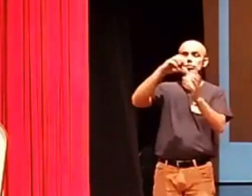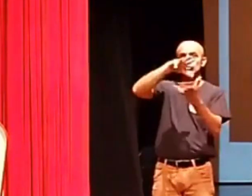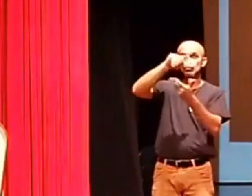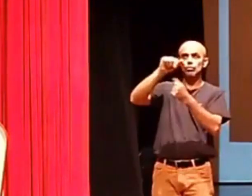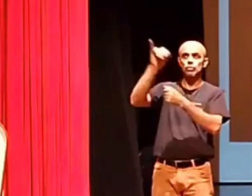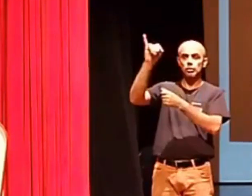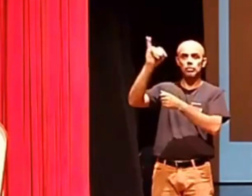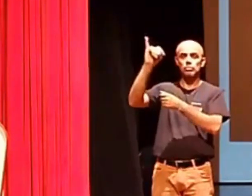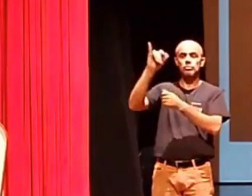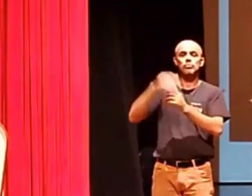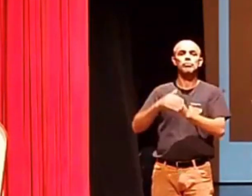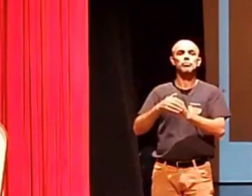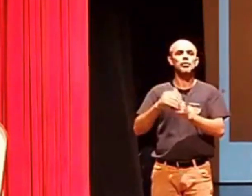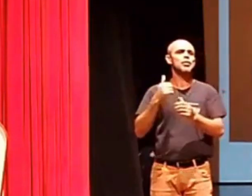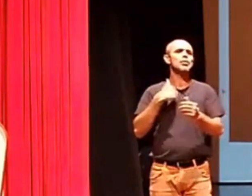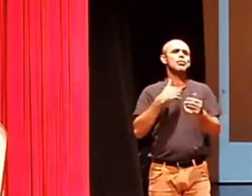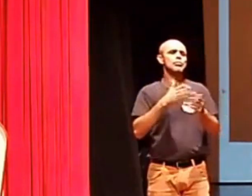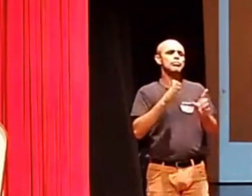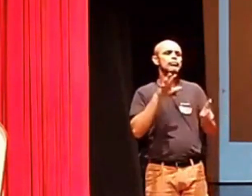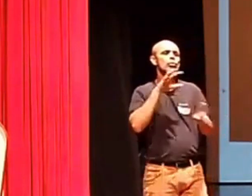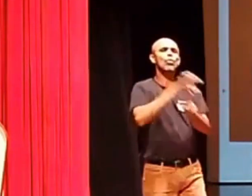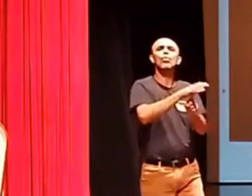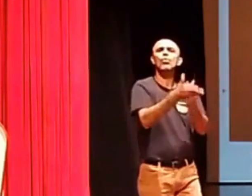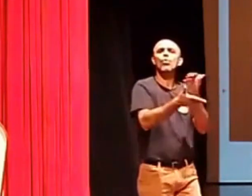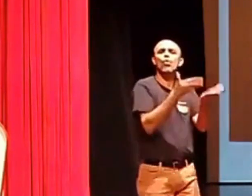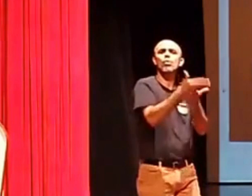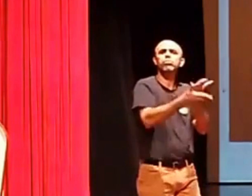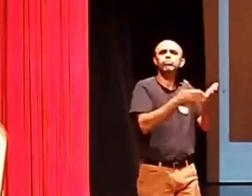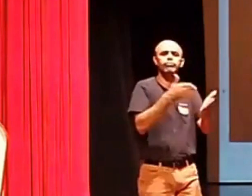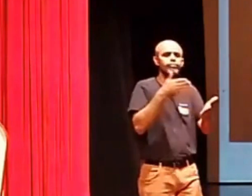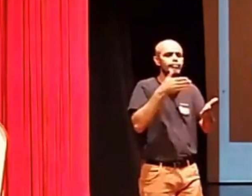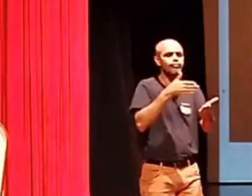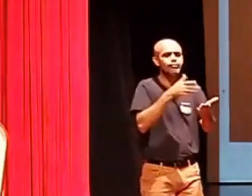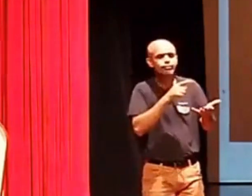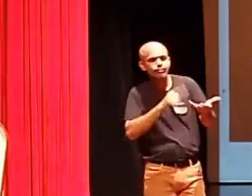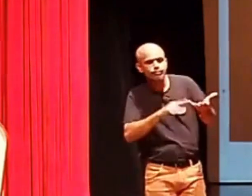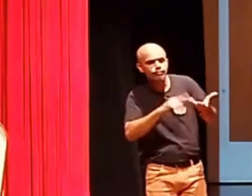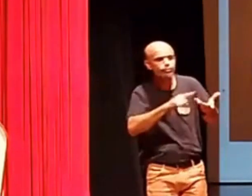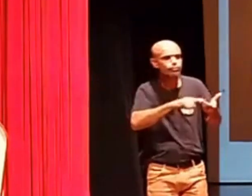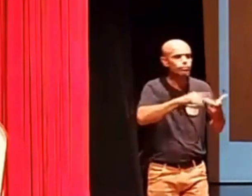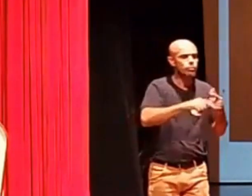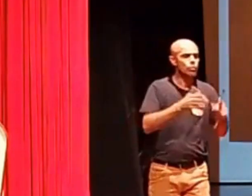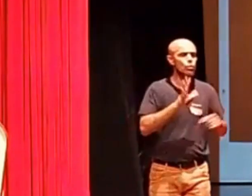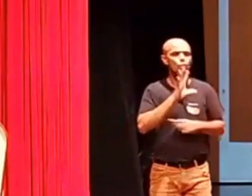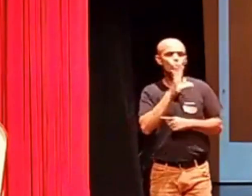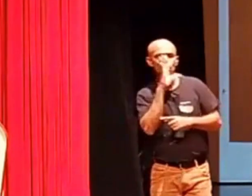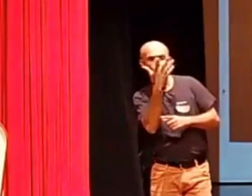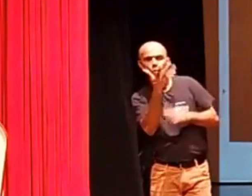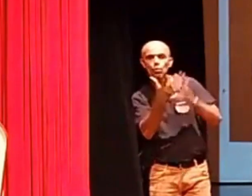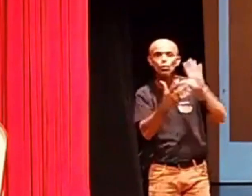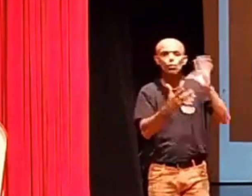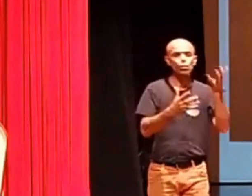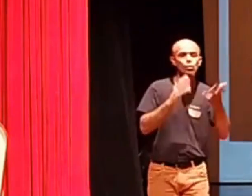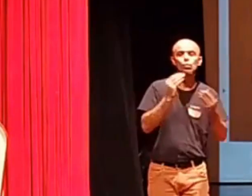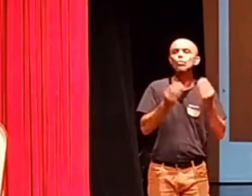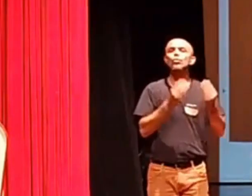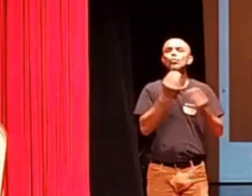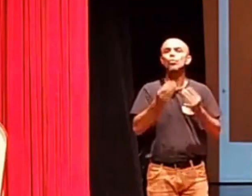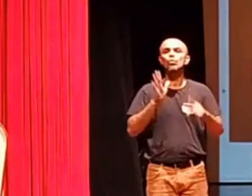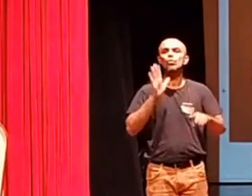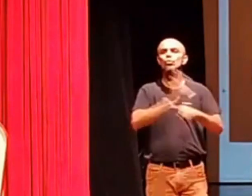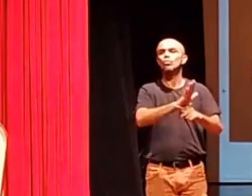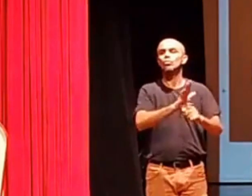eles falam quais as intervenções que a gente tem que fazer mediante os achados daquele ângulo de Cobb que eu expliquei para vocês como